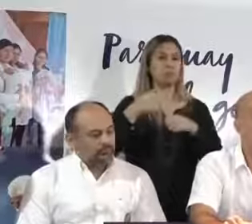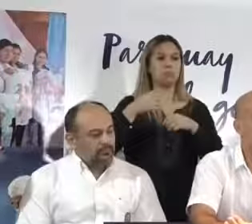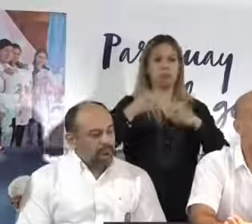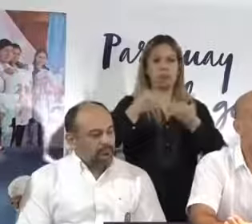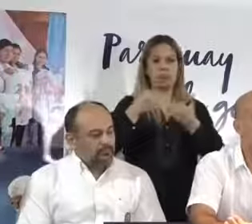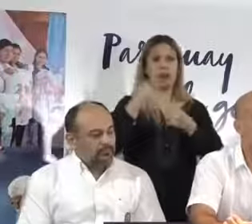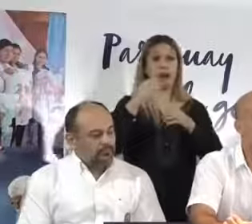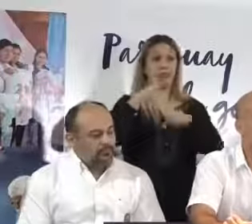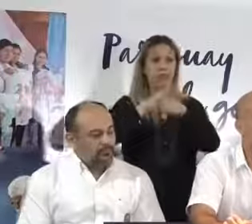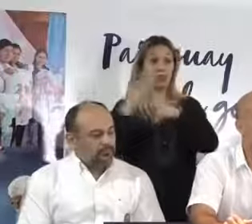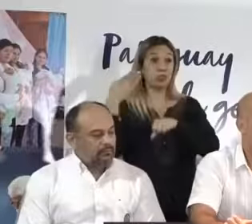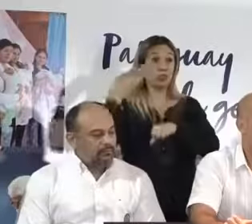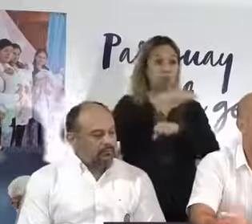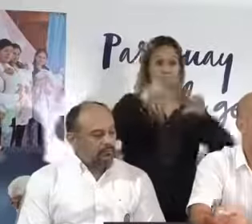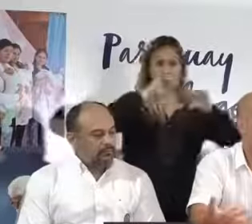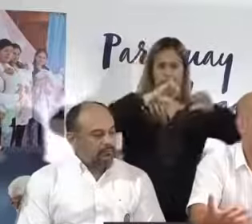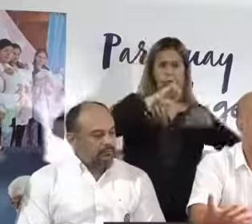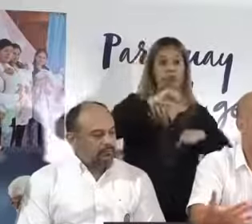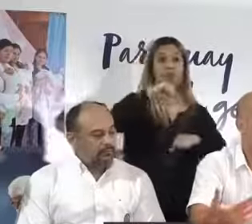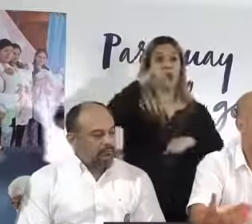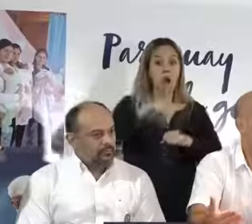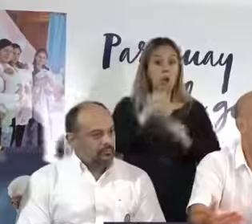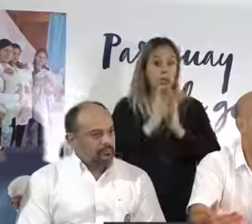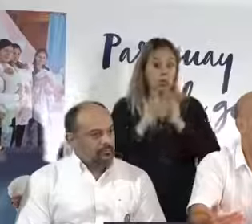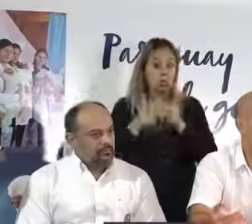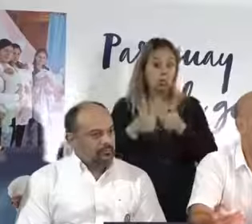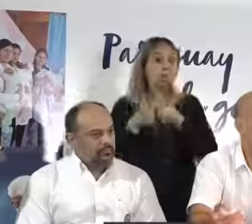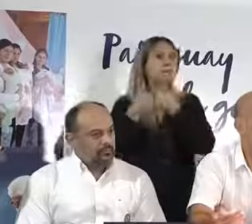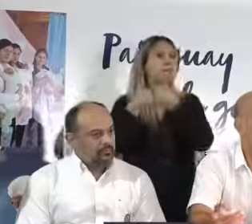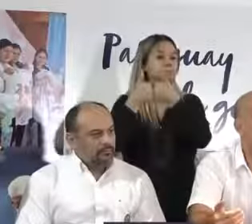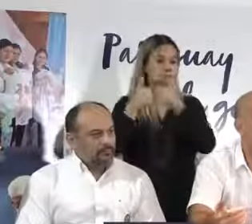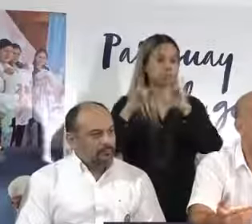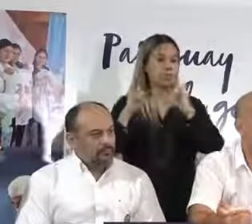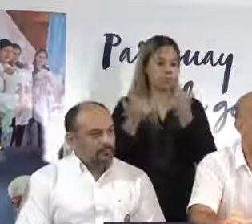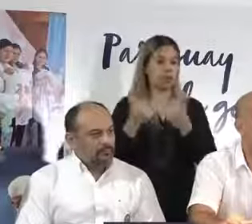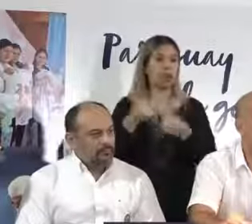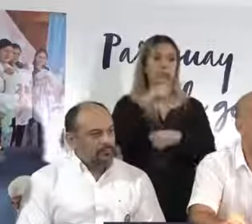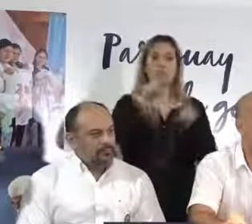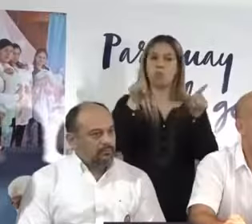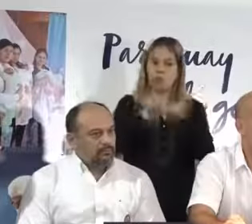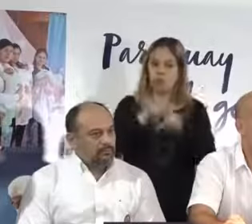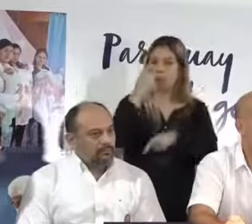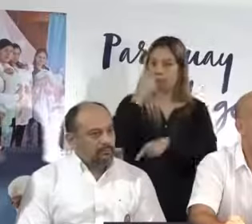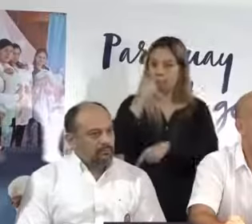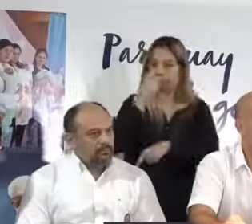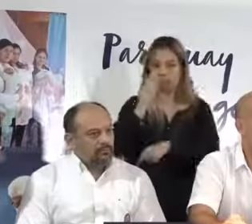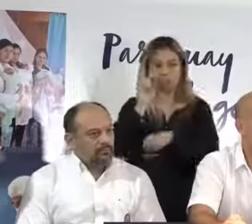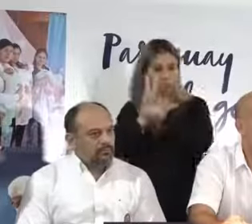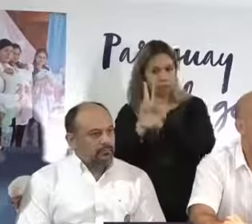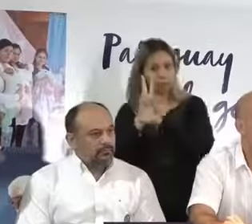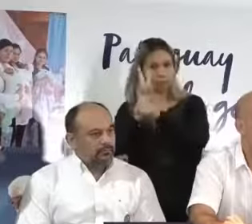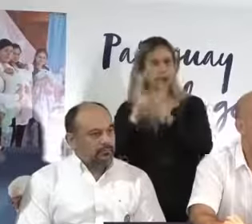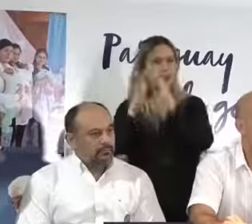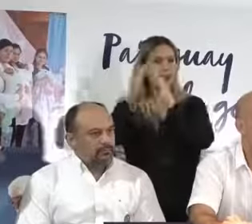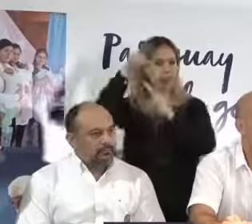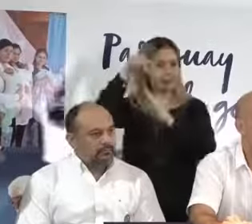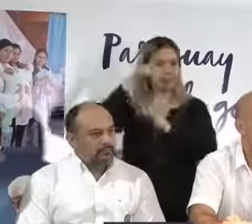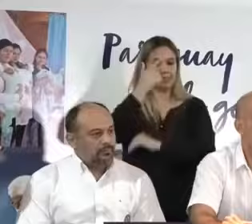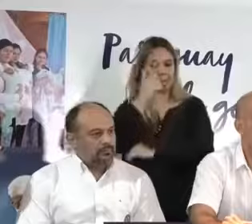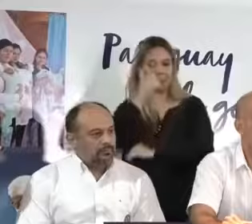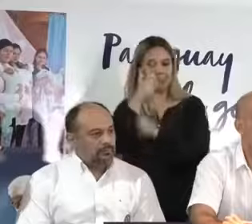consulta inicial, así que nosotros anticipamos, aunque naturalmente va a ser monitoreado diariamente en su casa, anticipamos